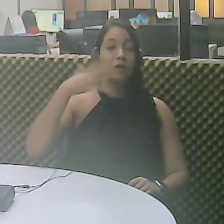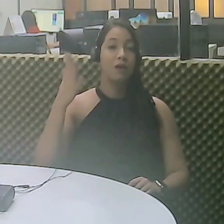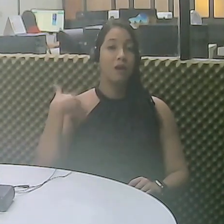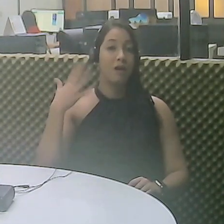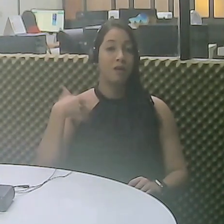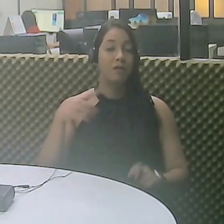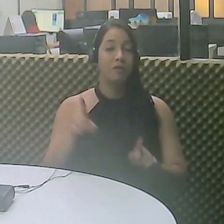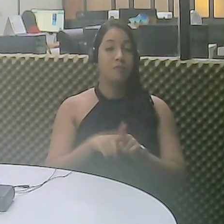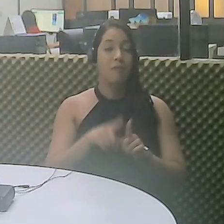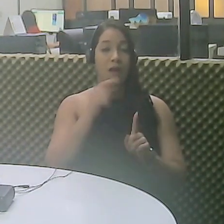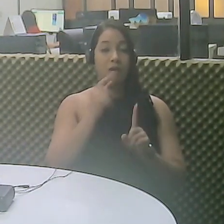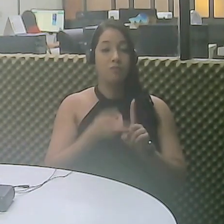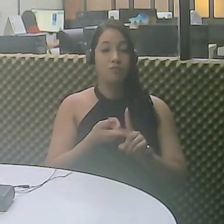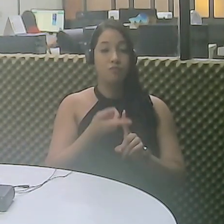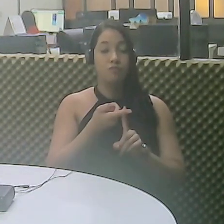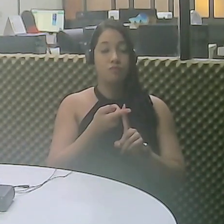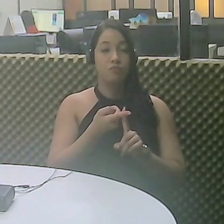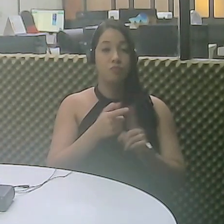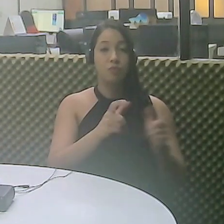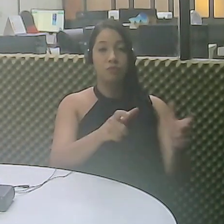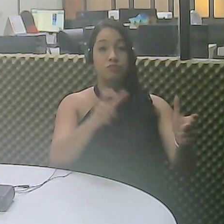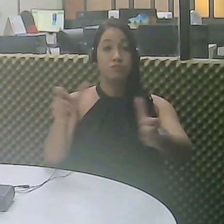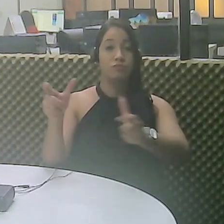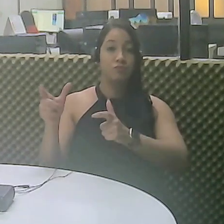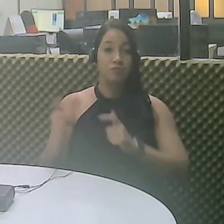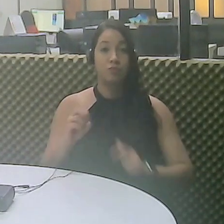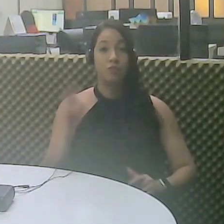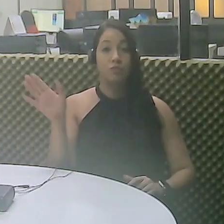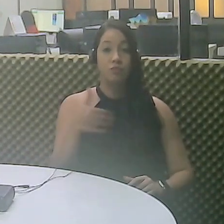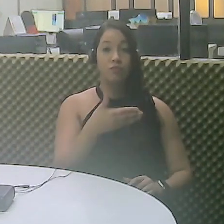e umidade do ar, filtrando por localidade ou